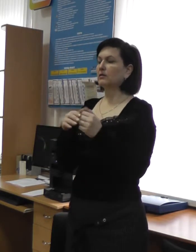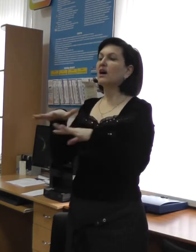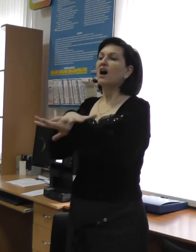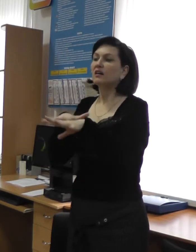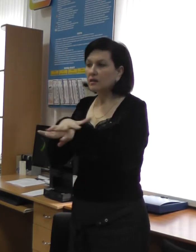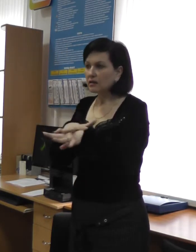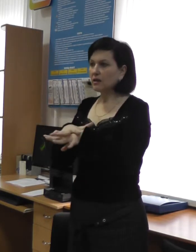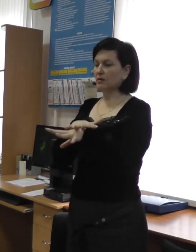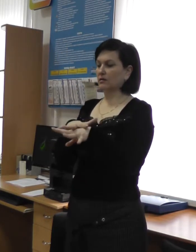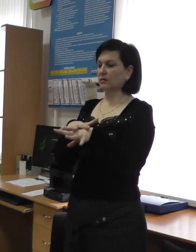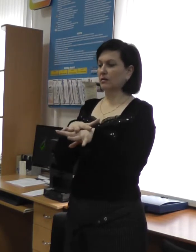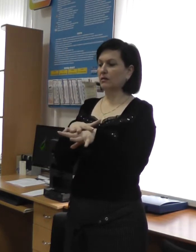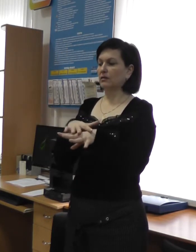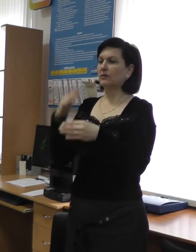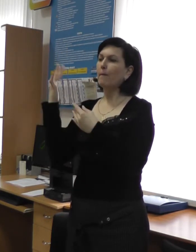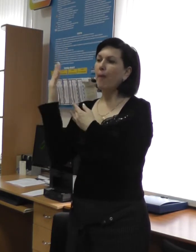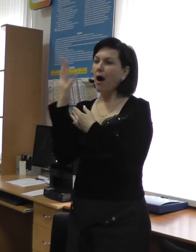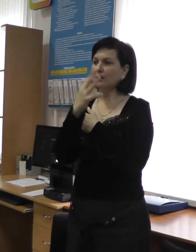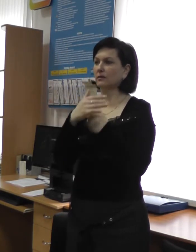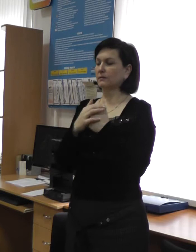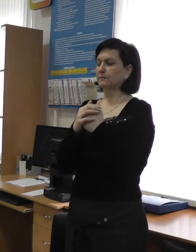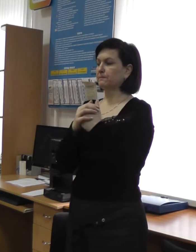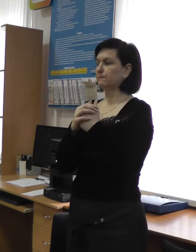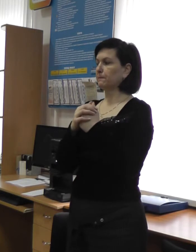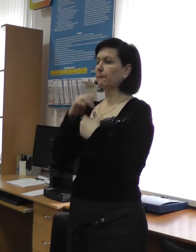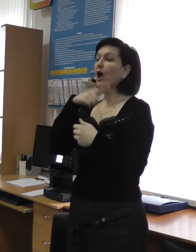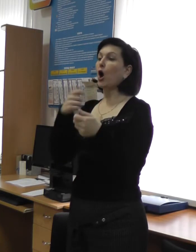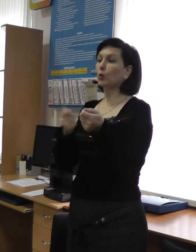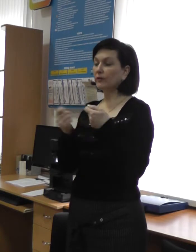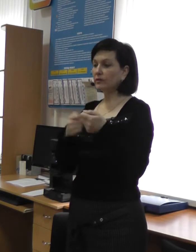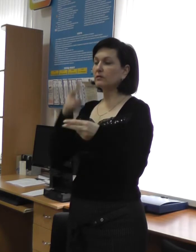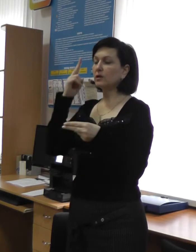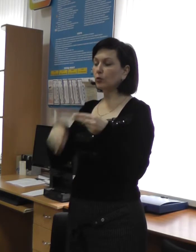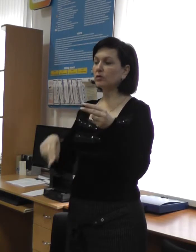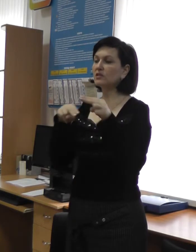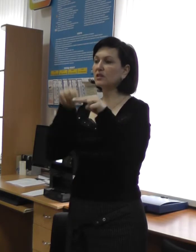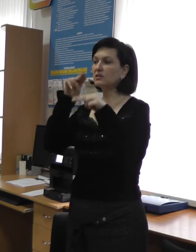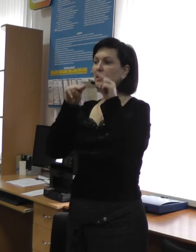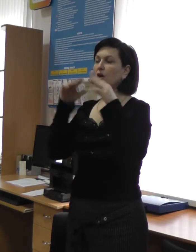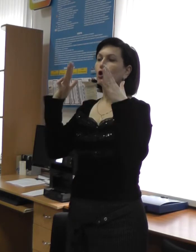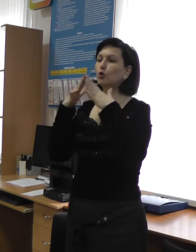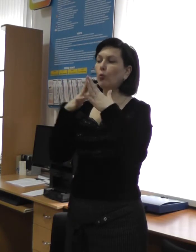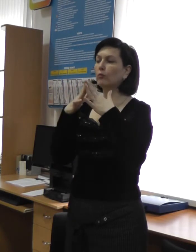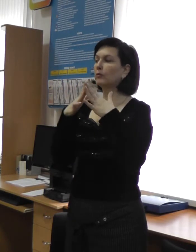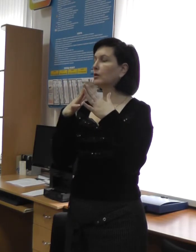рынки, разбивались скверы. При Никифораке завершено строительство губернского дома